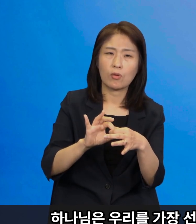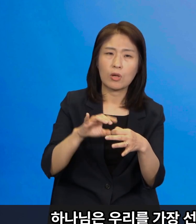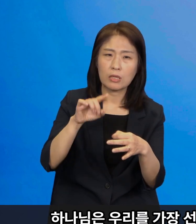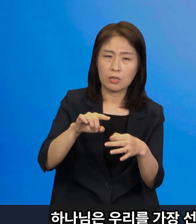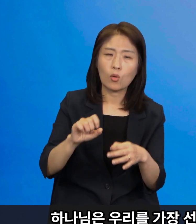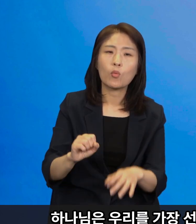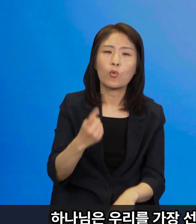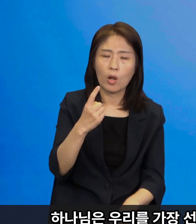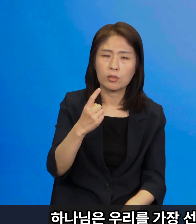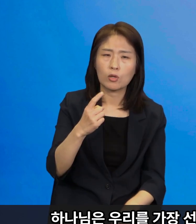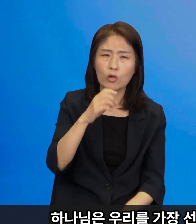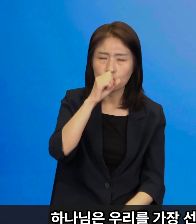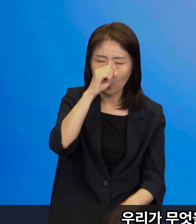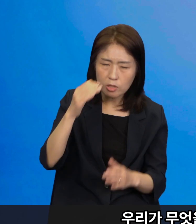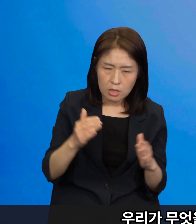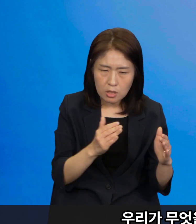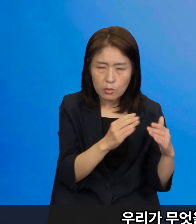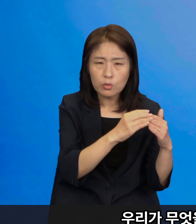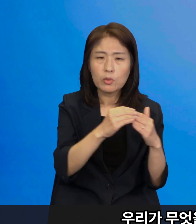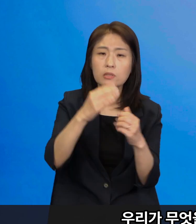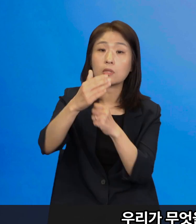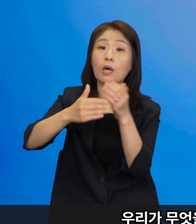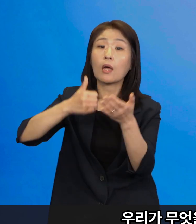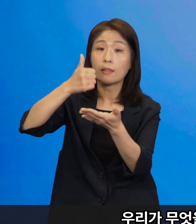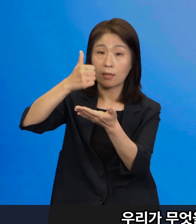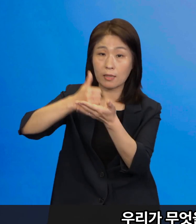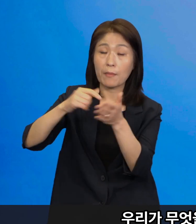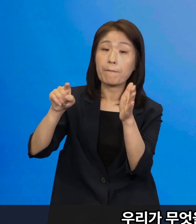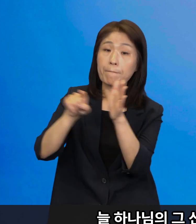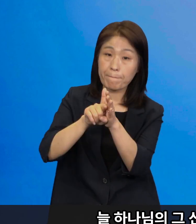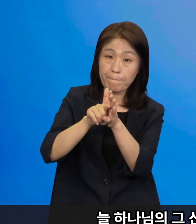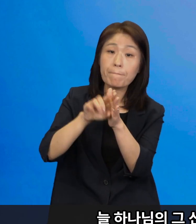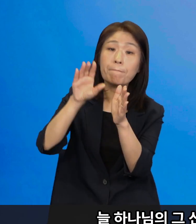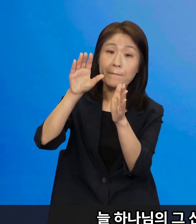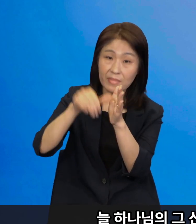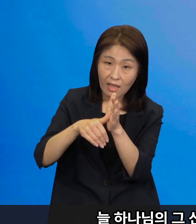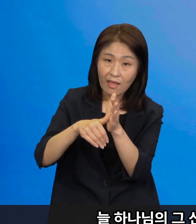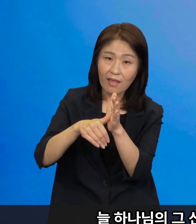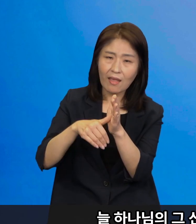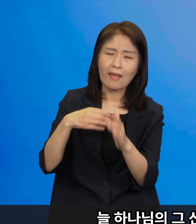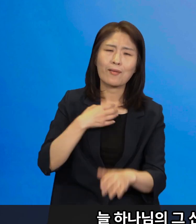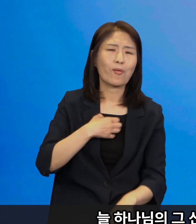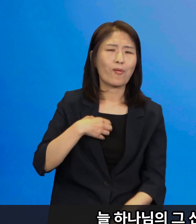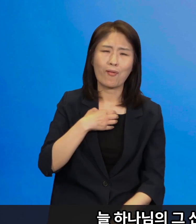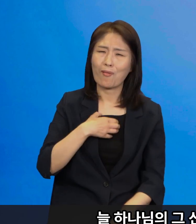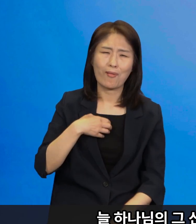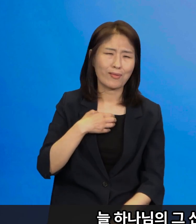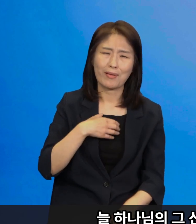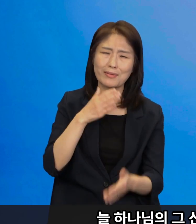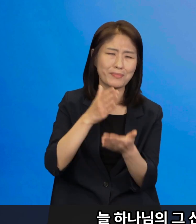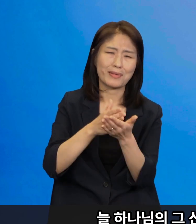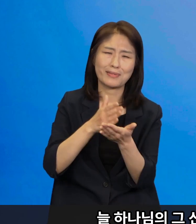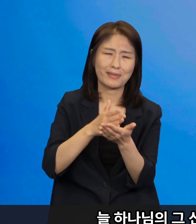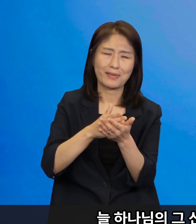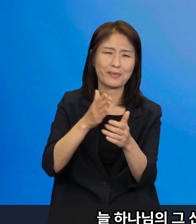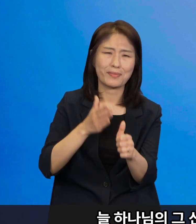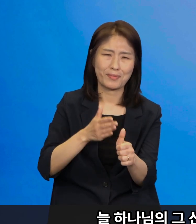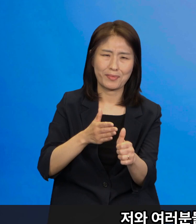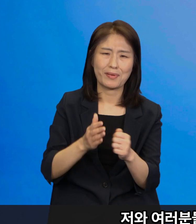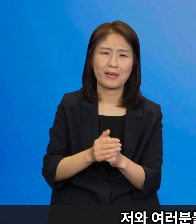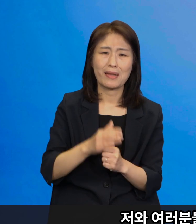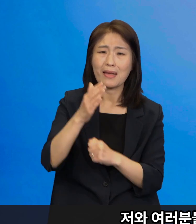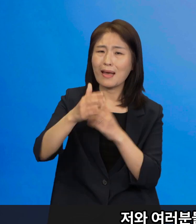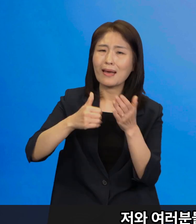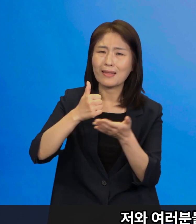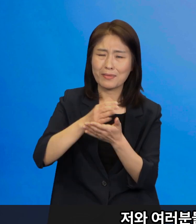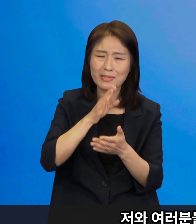길로 인도하시는 주님을 믿을 때에 우리가 무엇을 걱정할 수 있겠습니까? 늘 하나님의 그 신실하심을 신뢰하며 나아가는